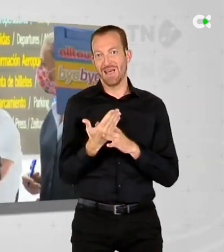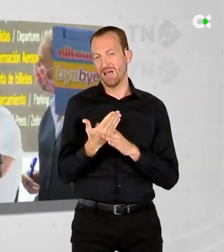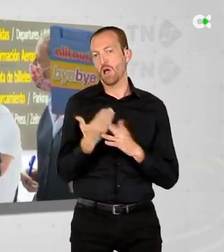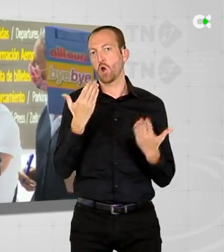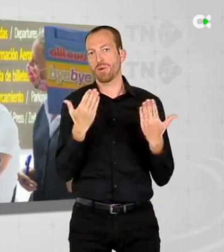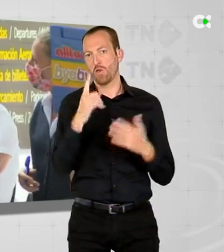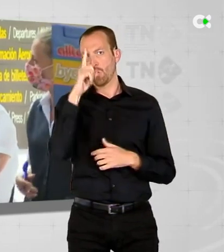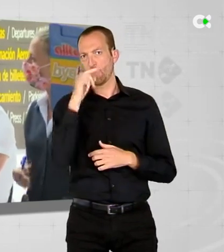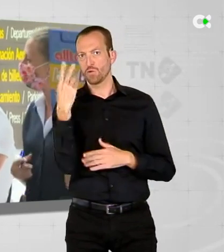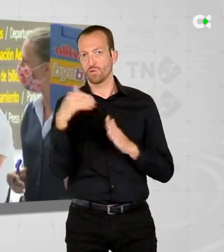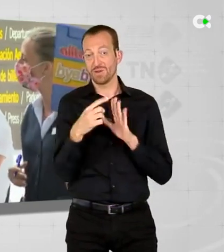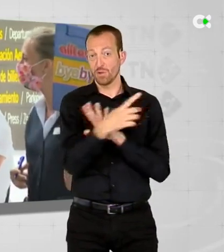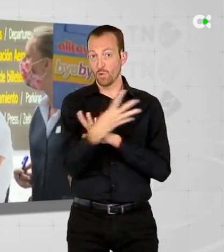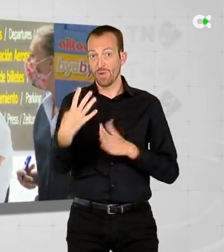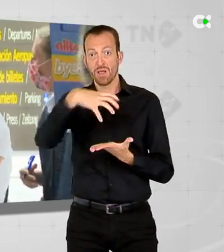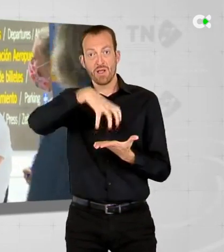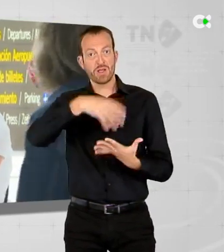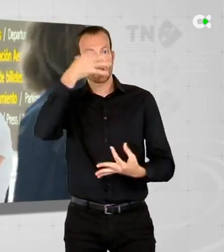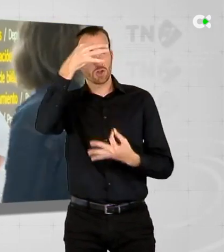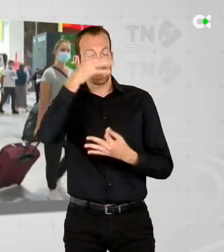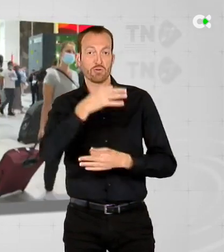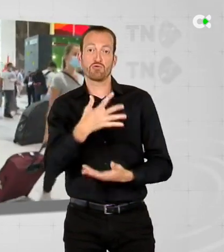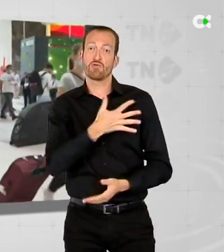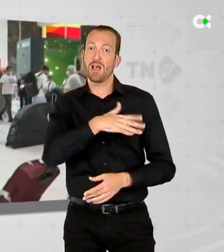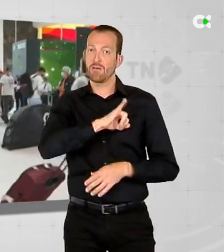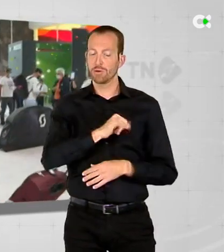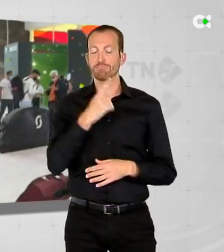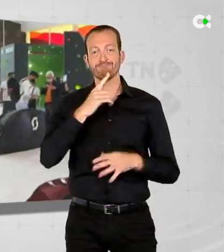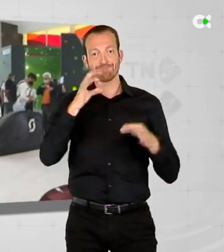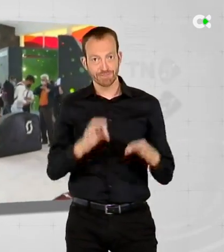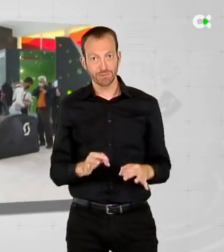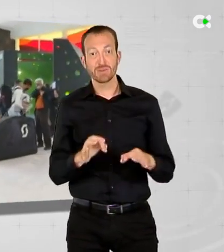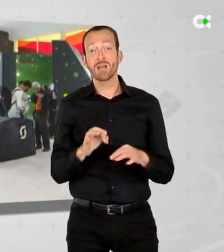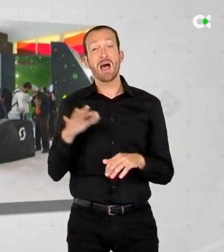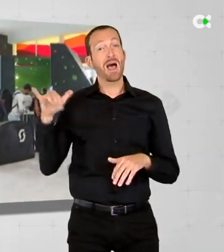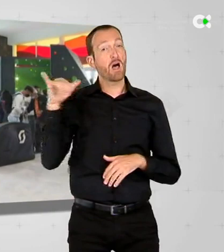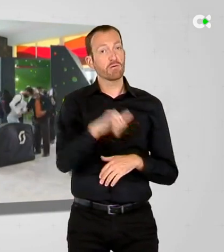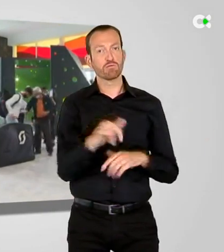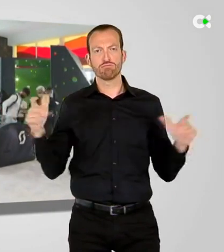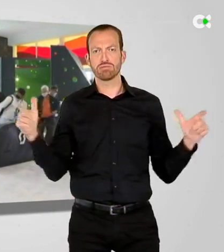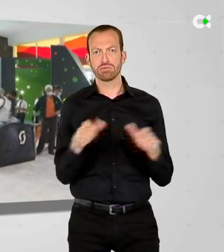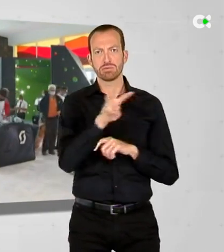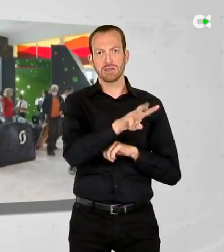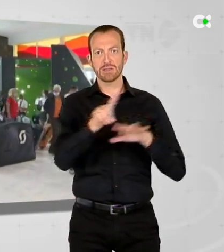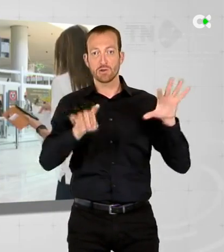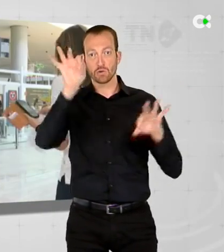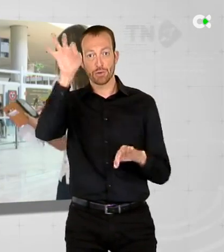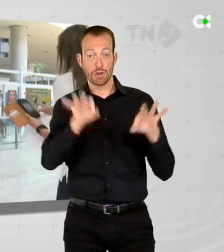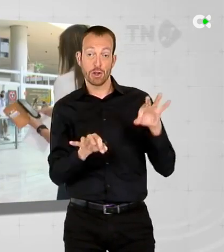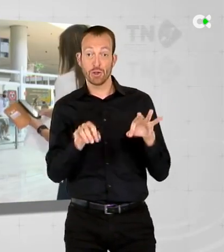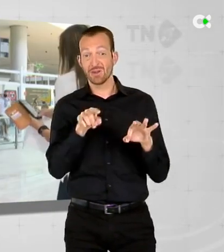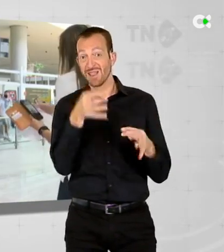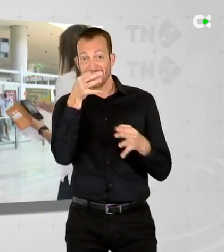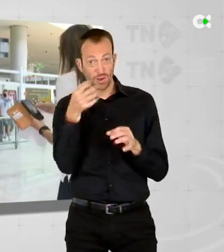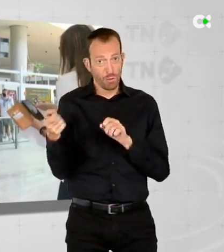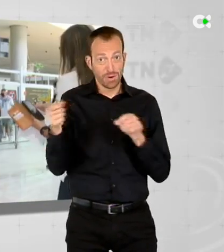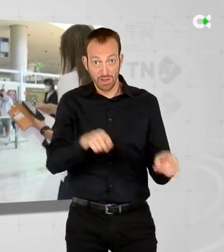2019. El centro de datos del Cabildo ha confirmado que las operaciones se redujeron un 36%. Para encontrar un dato similar